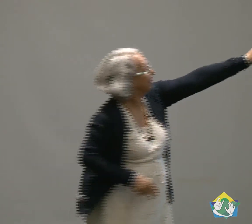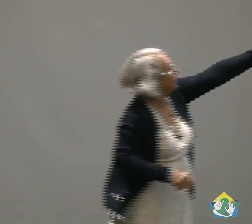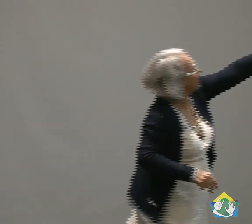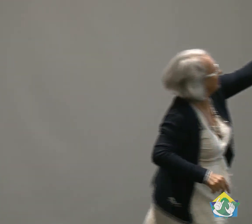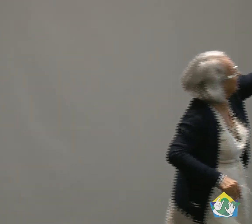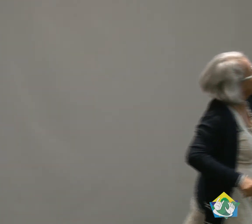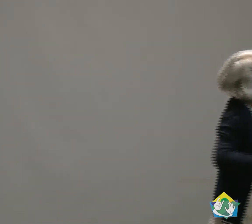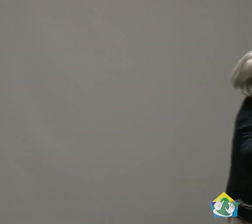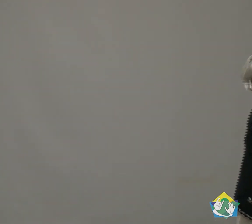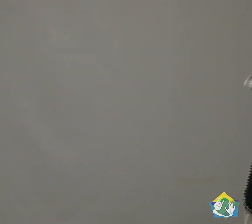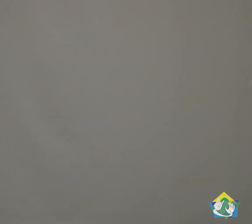que a